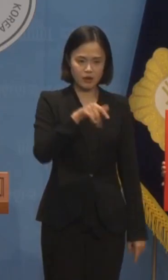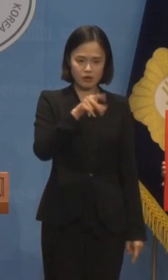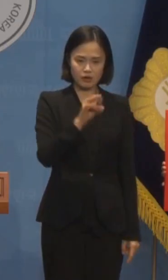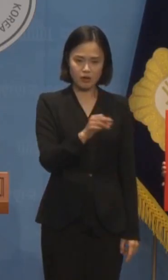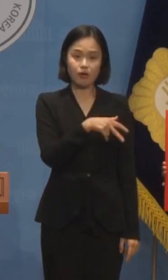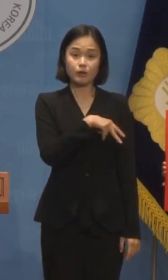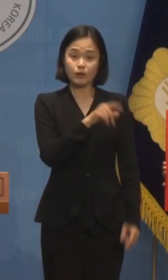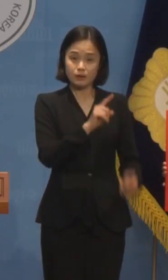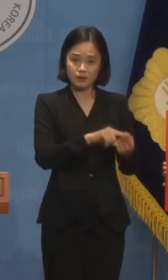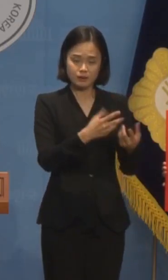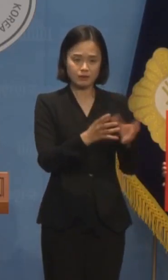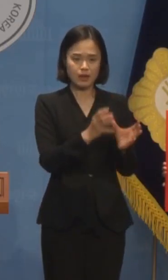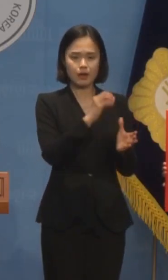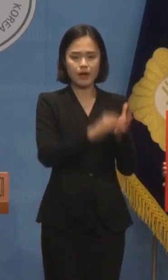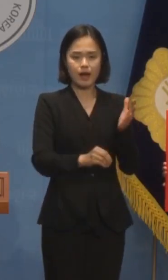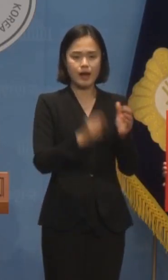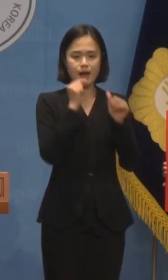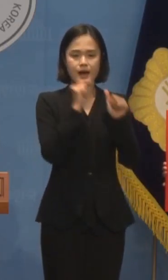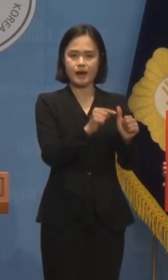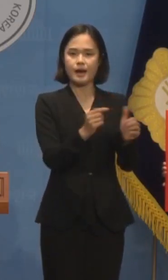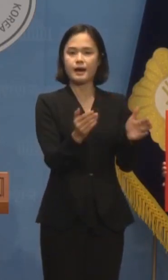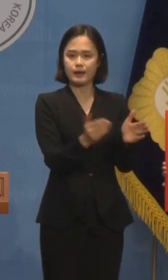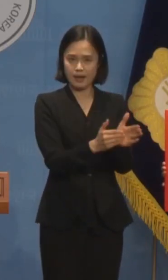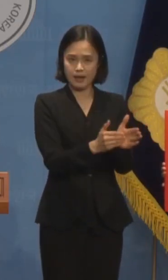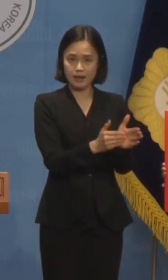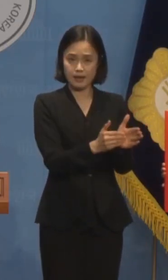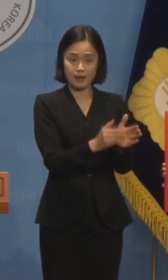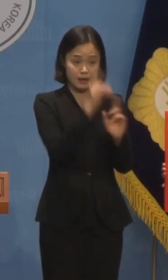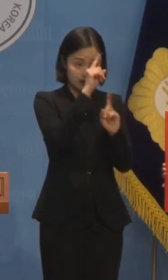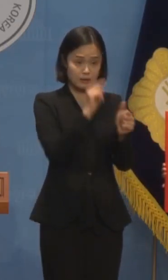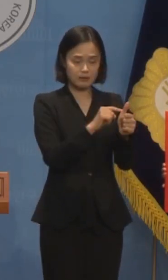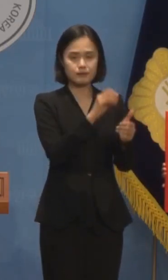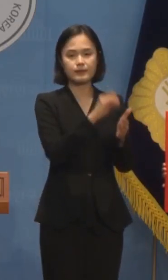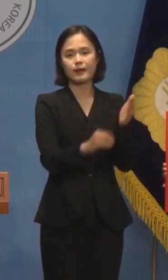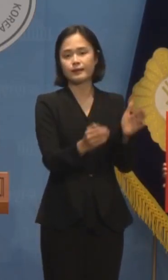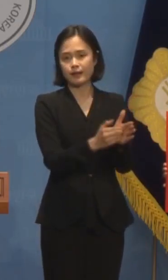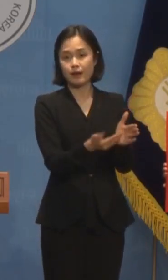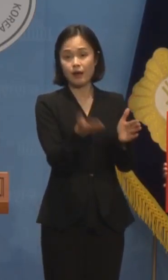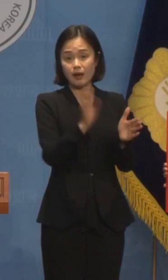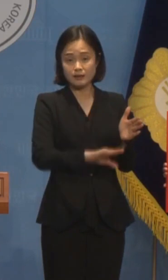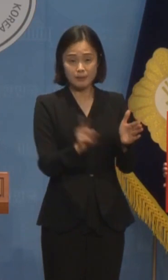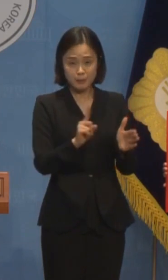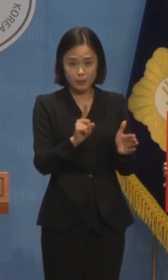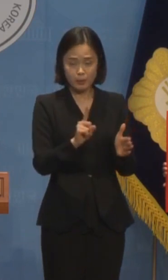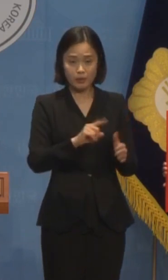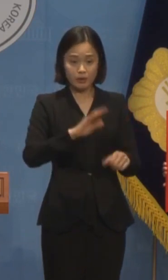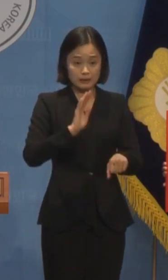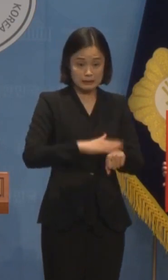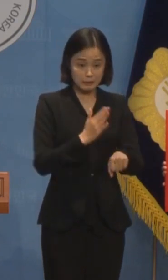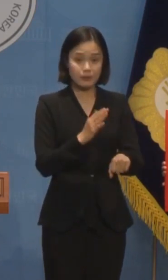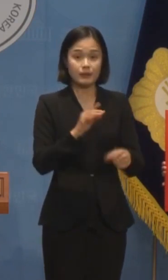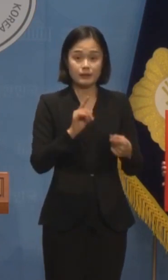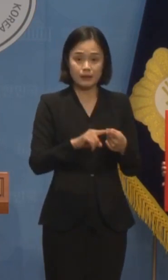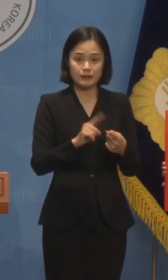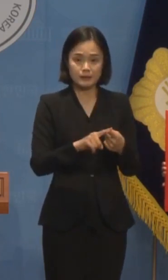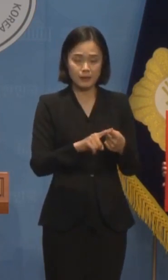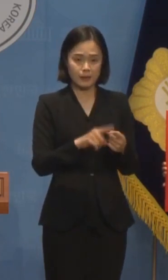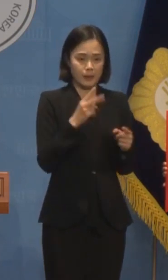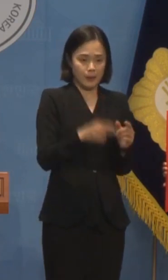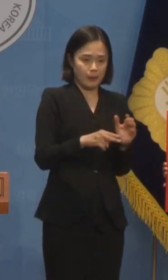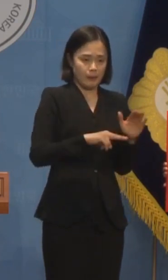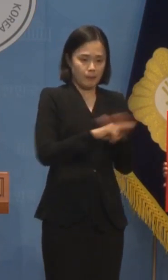출당 명령을 통해 해당 의원이 탈당했으나 이는 꼬리 자르기에 불과하며 당협위원장으로서